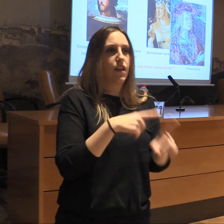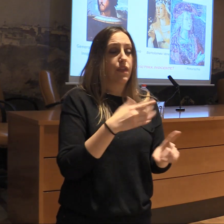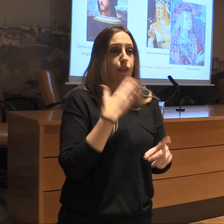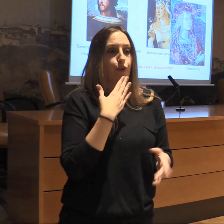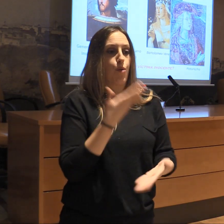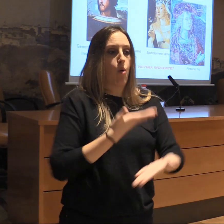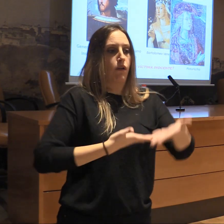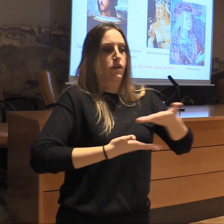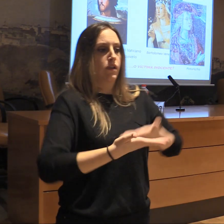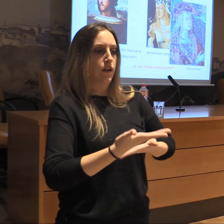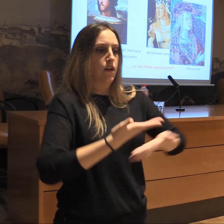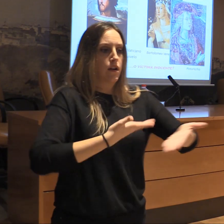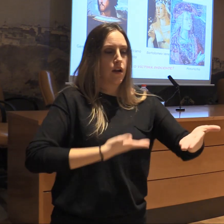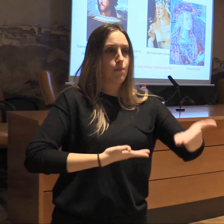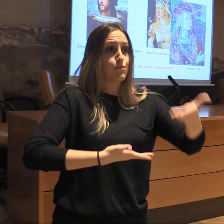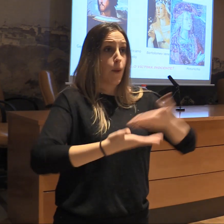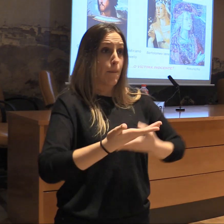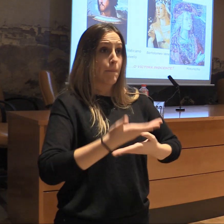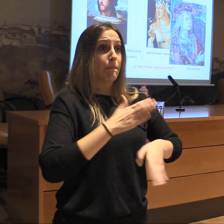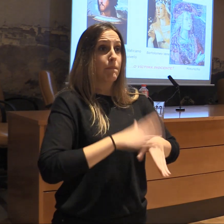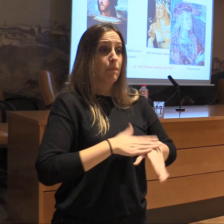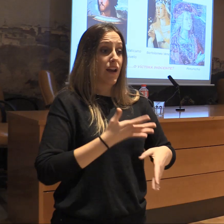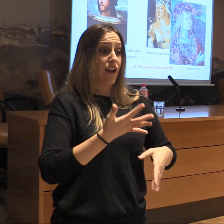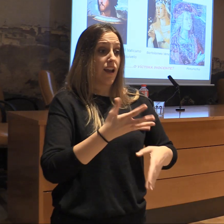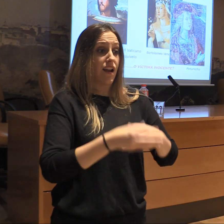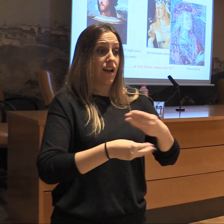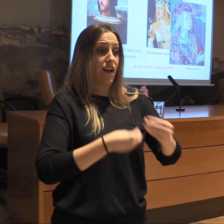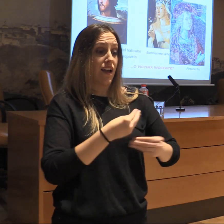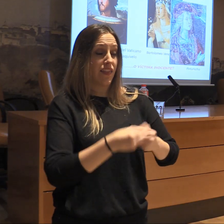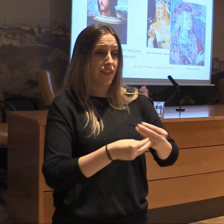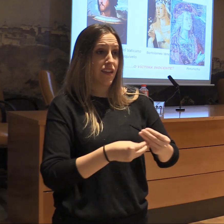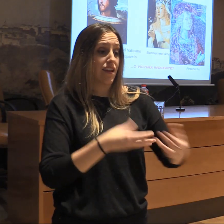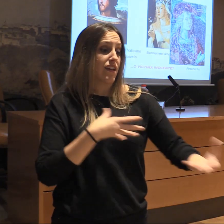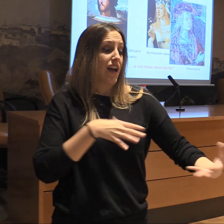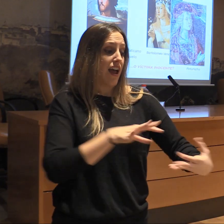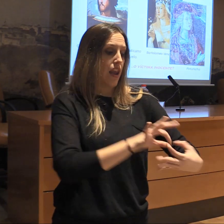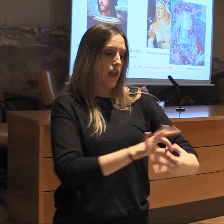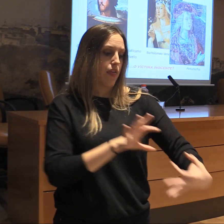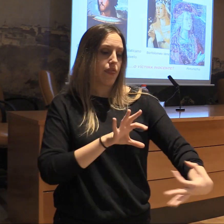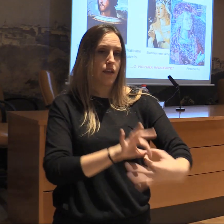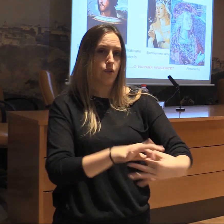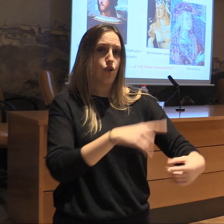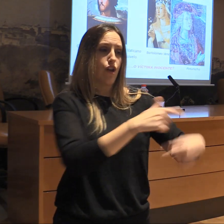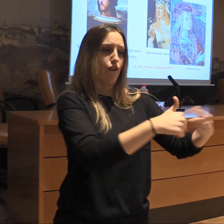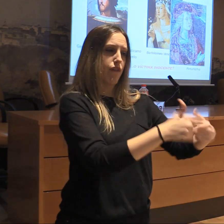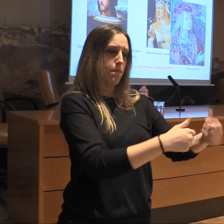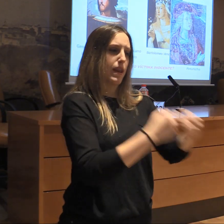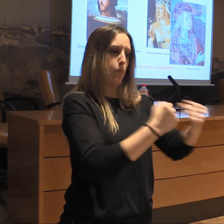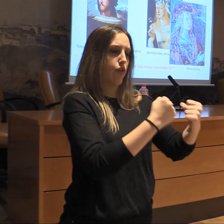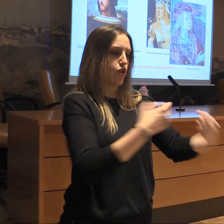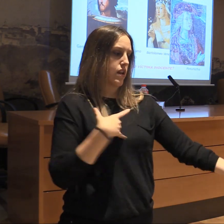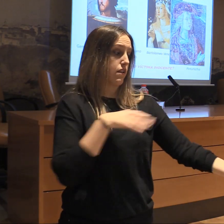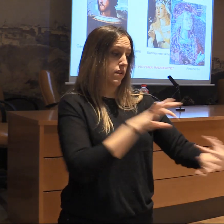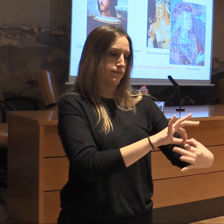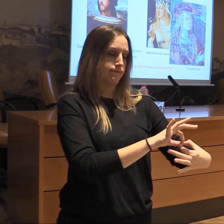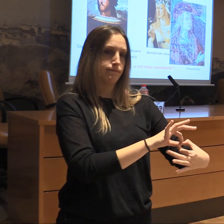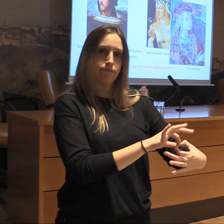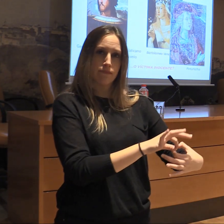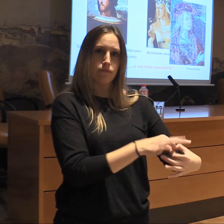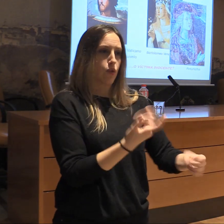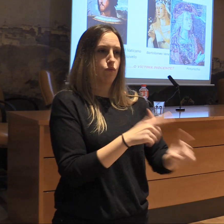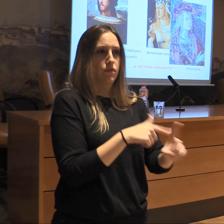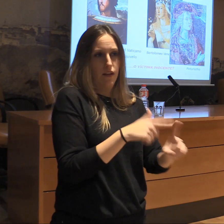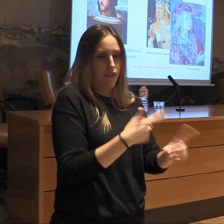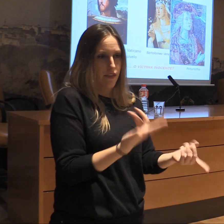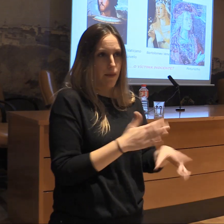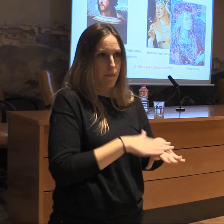las sucesivas bodas, para establecer alianzas con las familias más poderosas de Italia, para favorecer los intereses